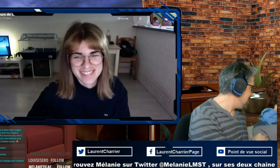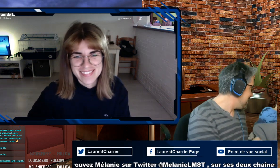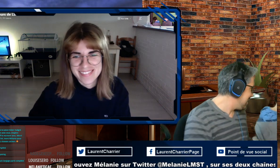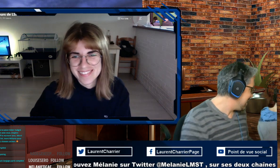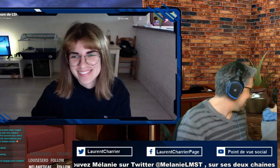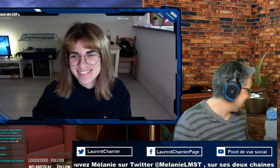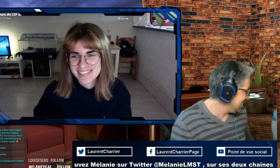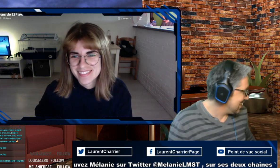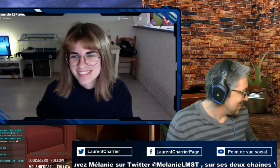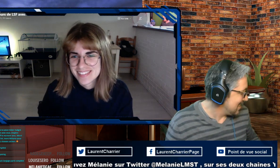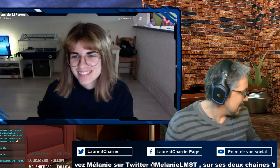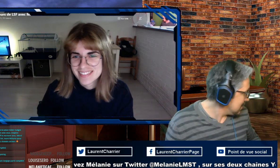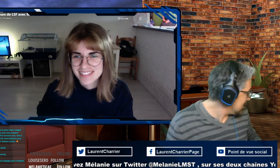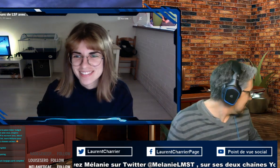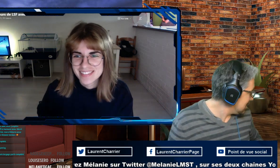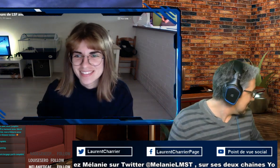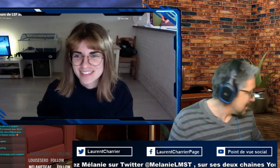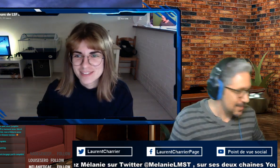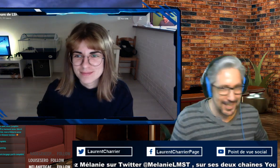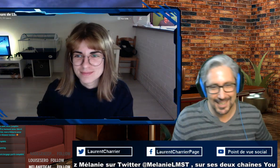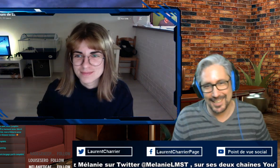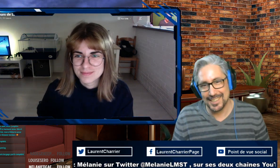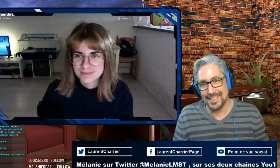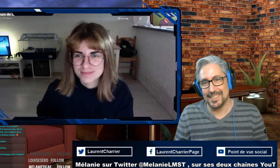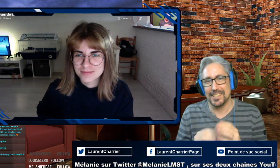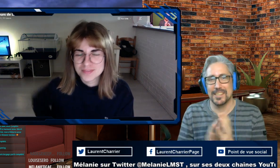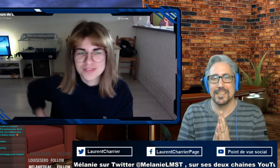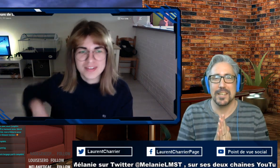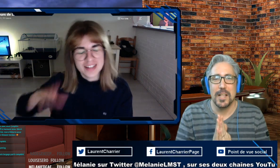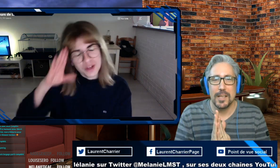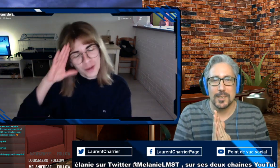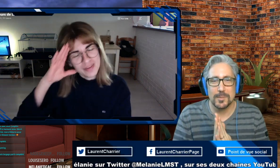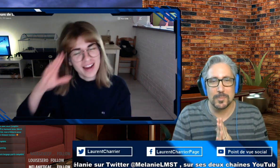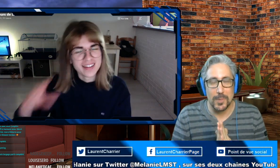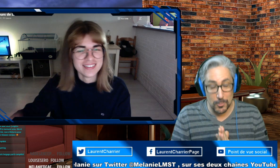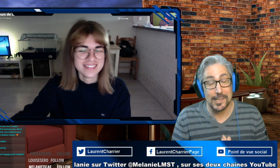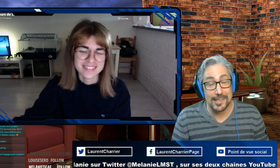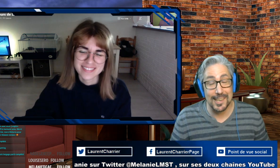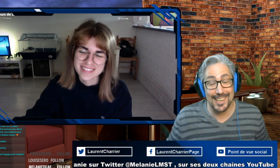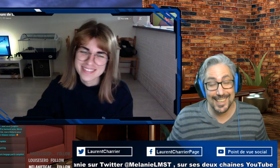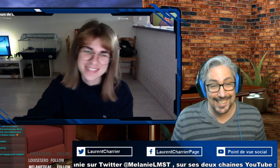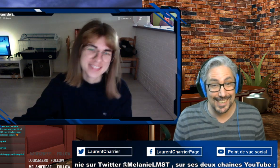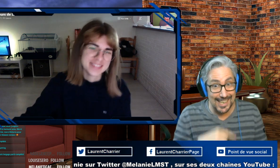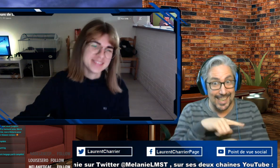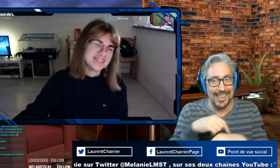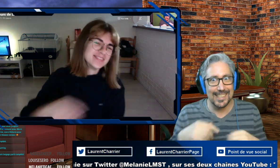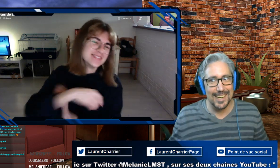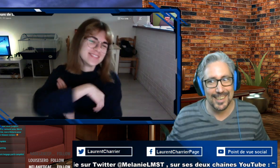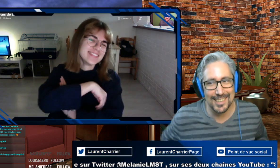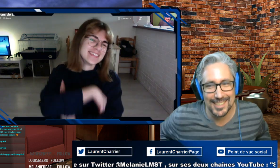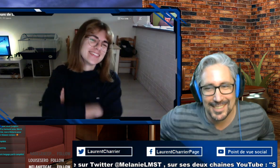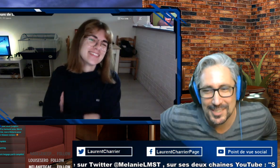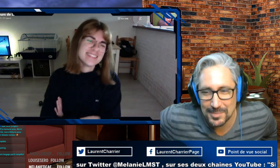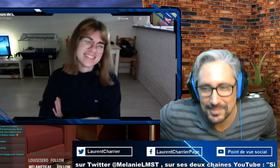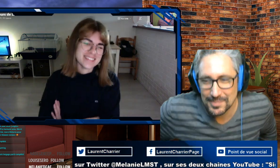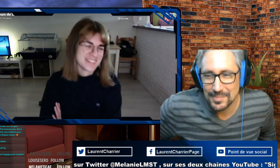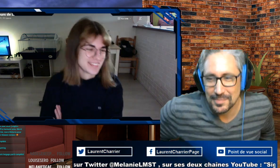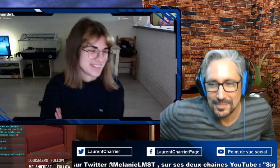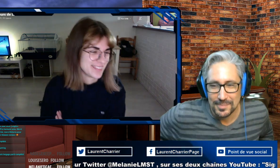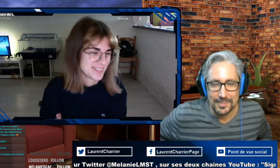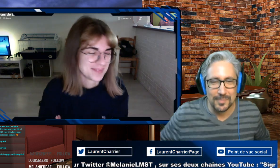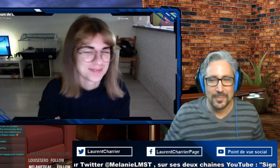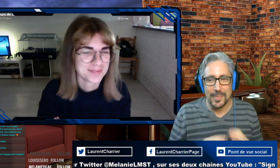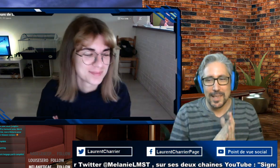Bonne nuit. Bonne nuit, papa. Je vais dormir. Oui, c'est ça. C'est ça, il est tard.